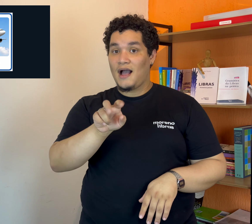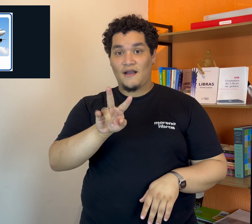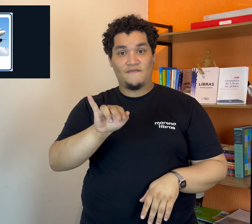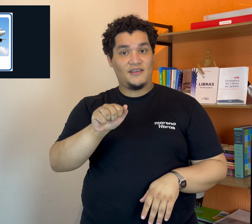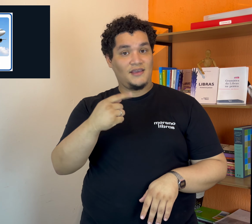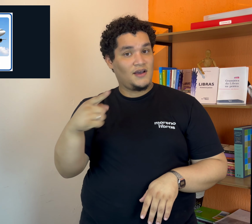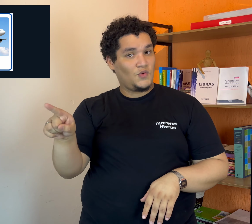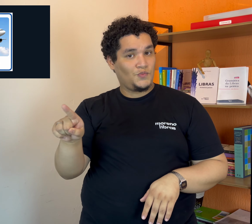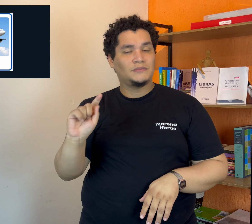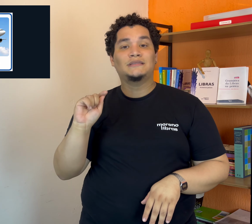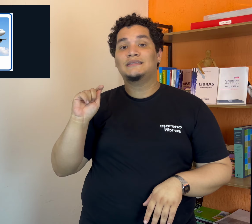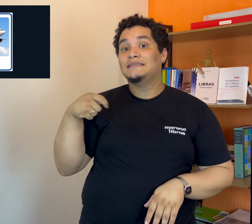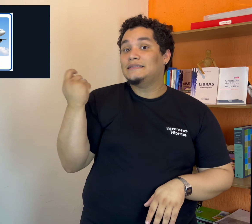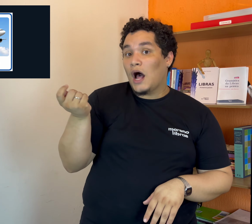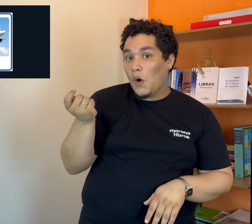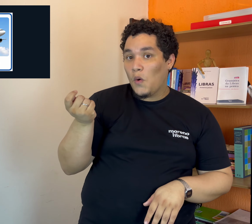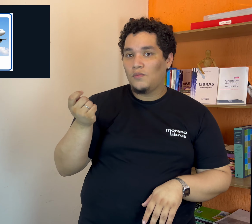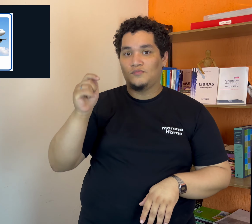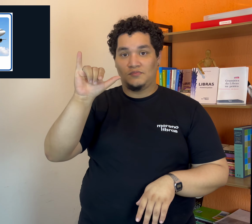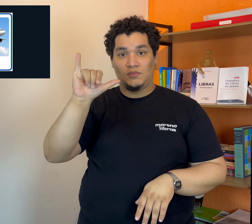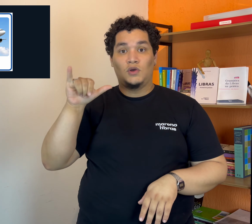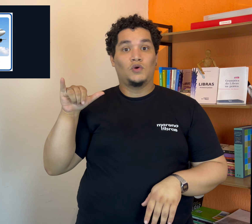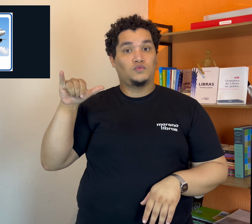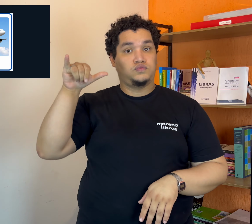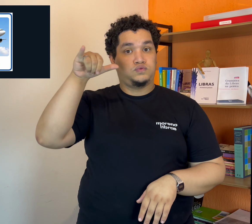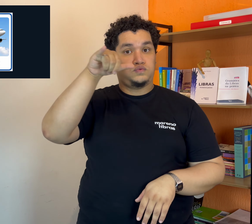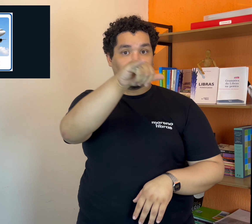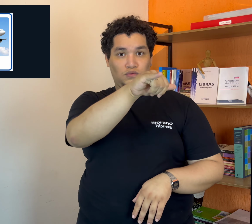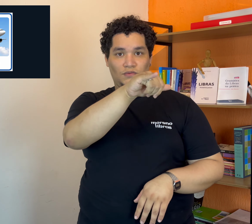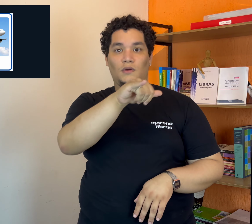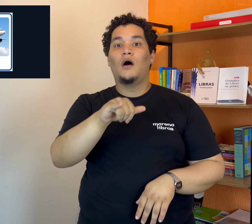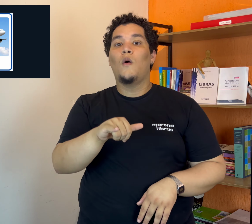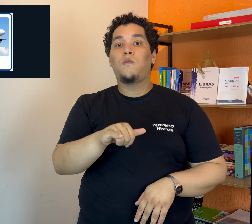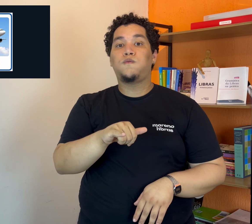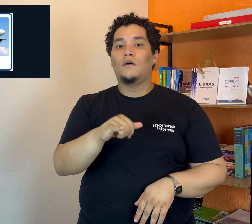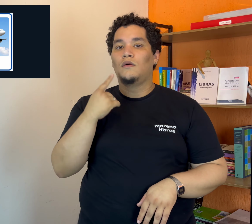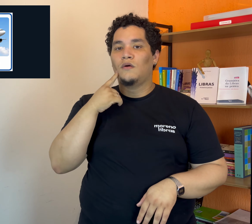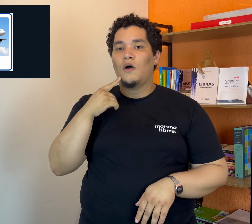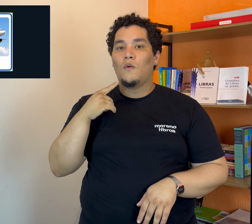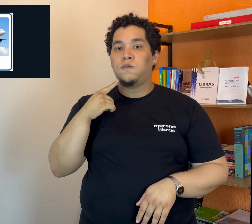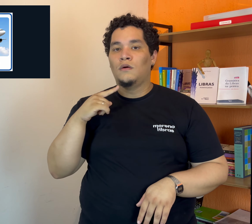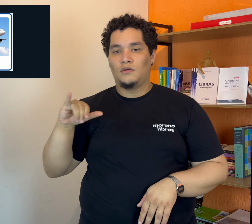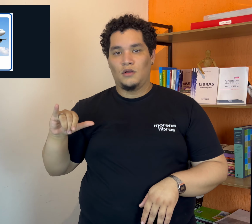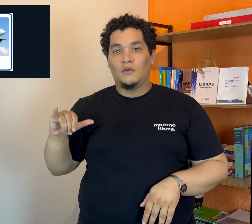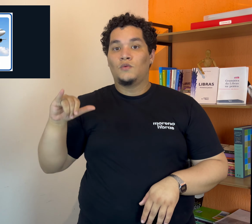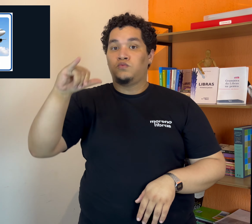Avião. Qual o sinal? Avião. Com esse inflar de bochechas. Avião.